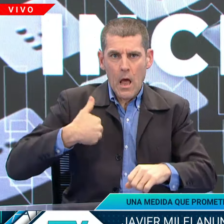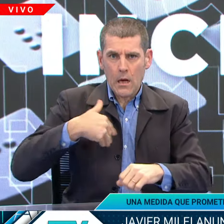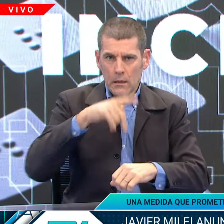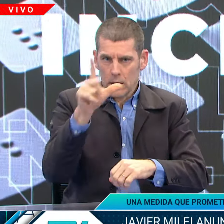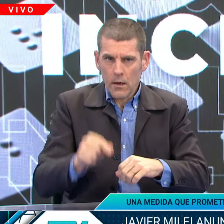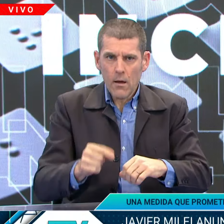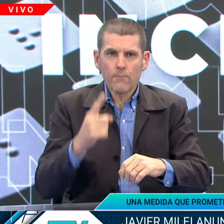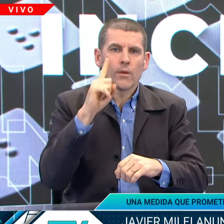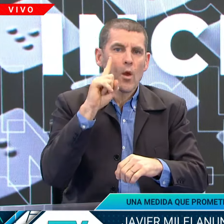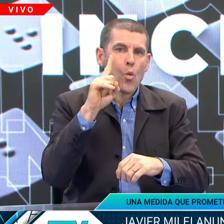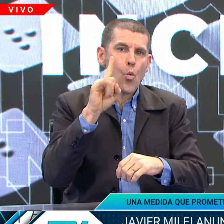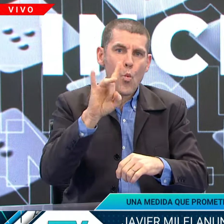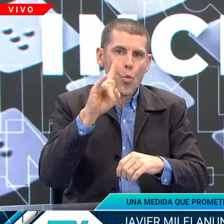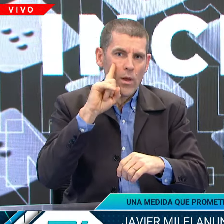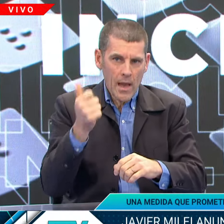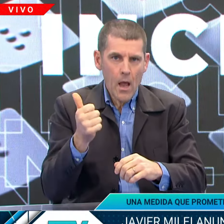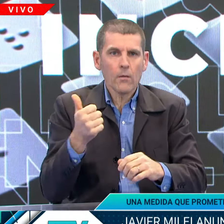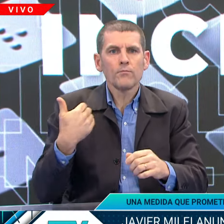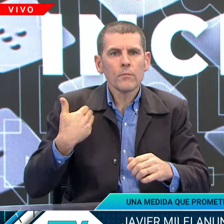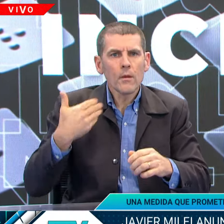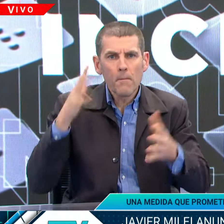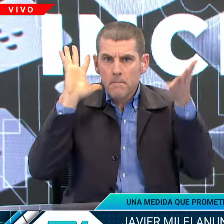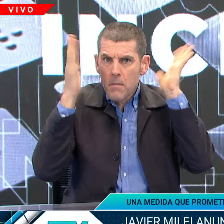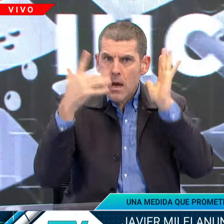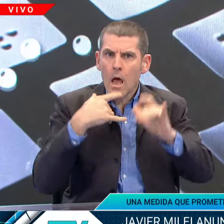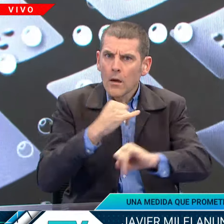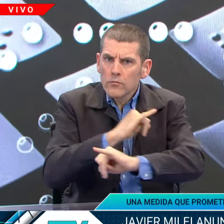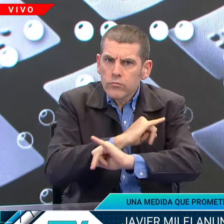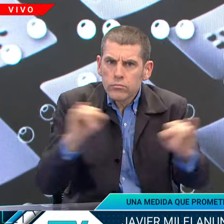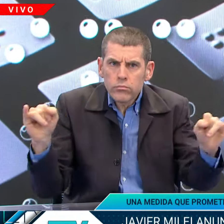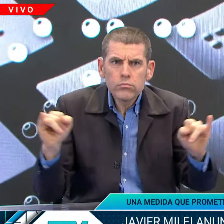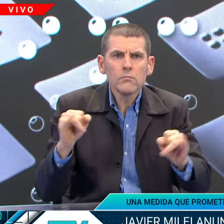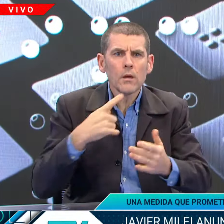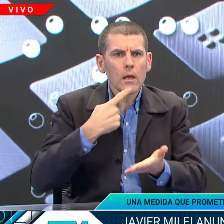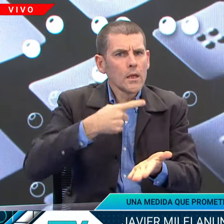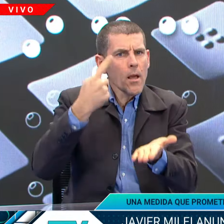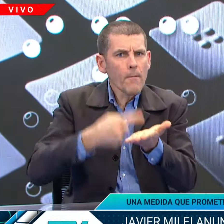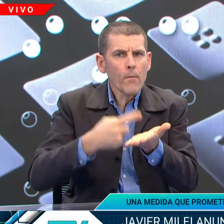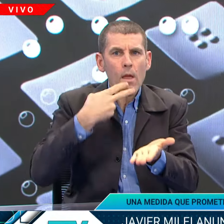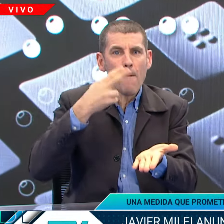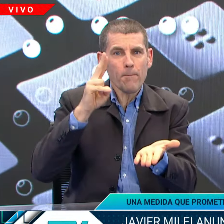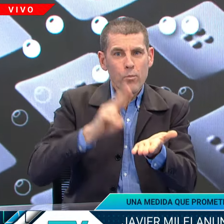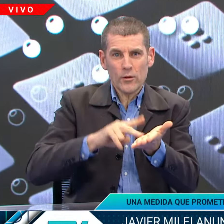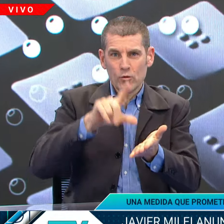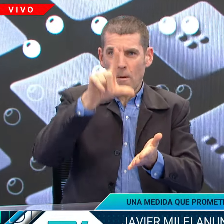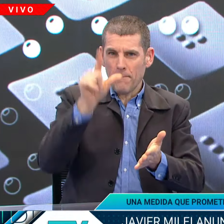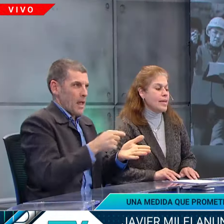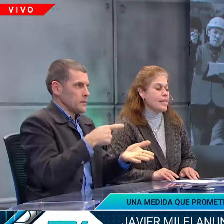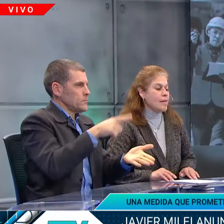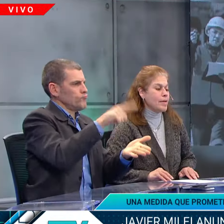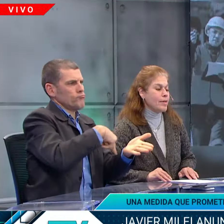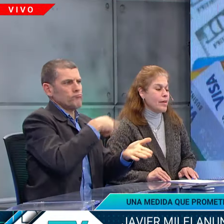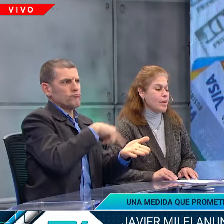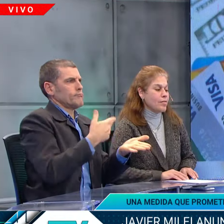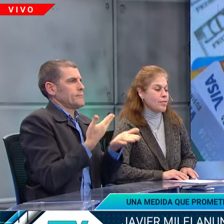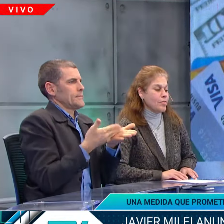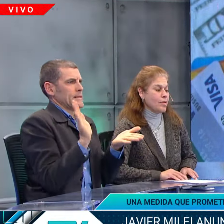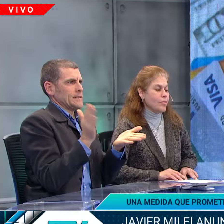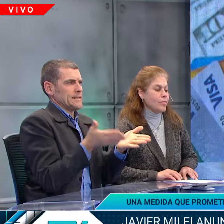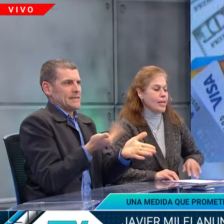Milei anunció la eliminación del impuesto país, una medida que promete impactar significativamente en el